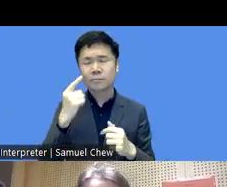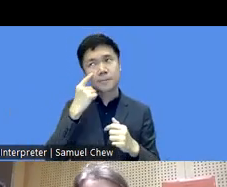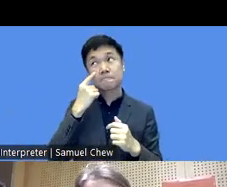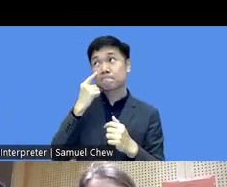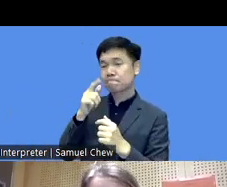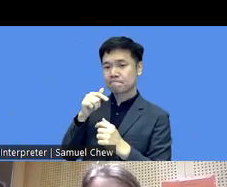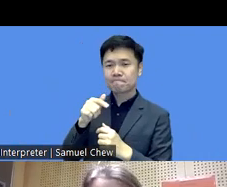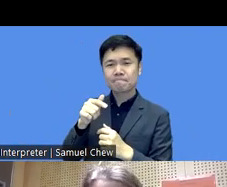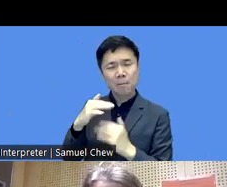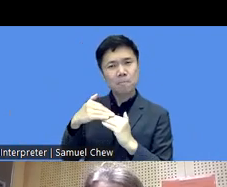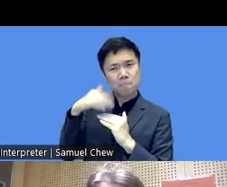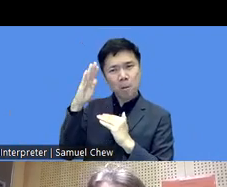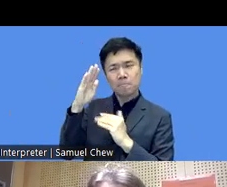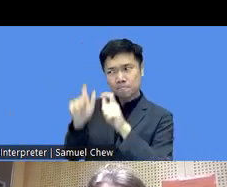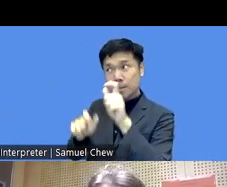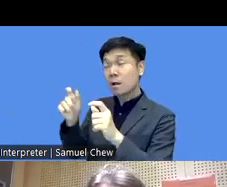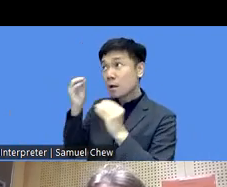discapacidades.